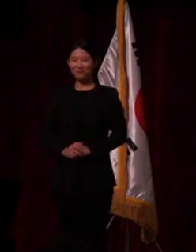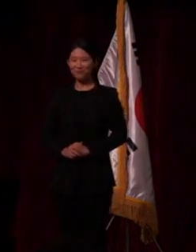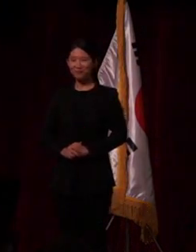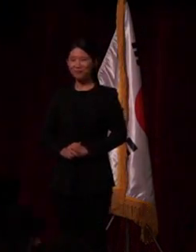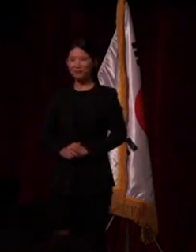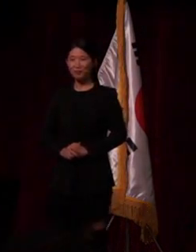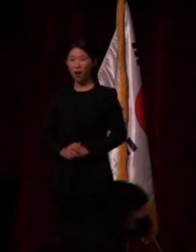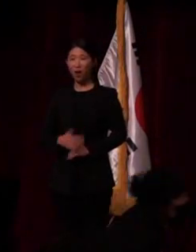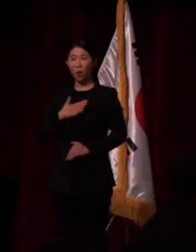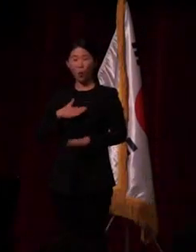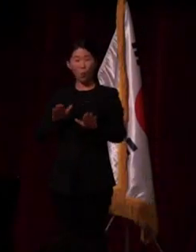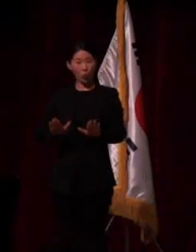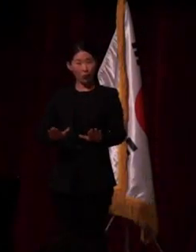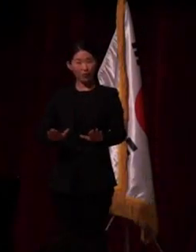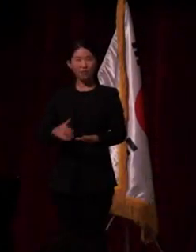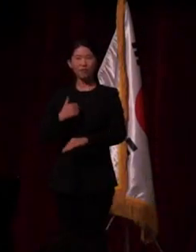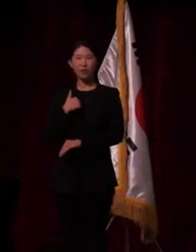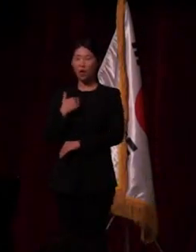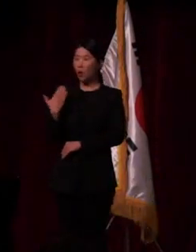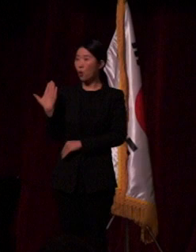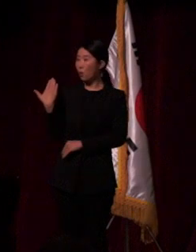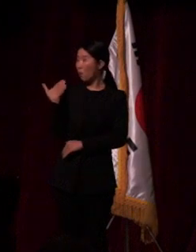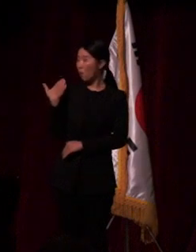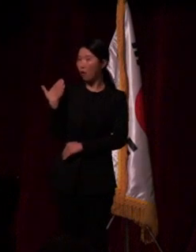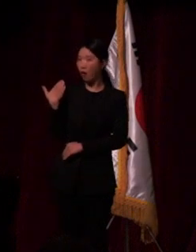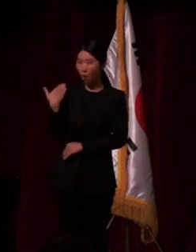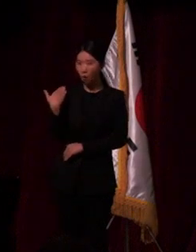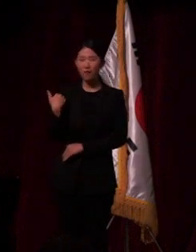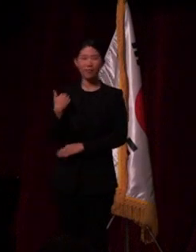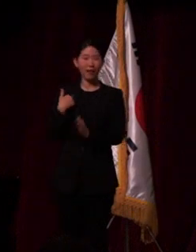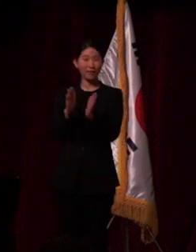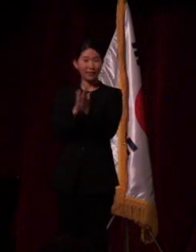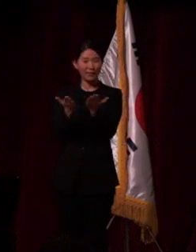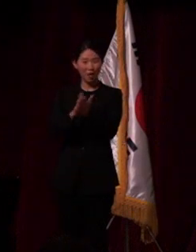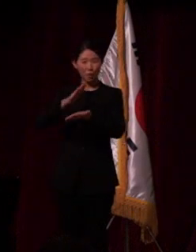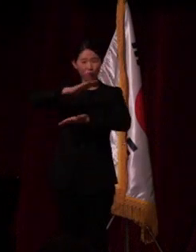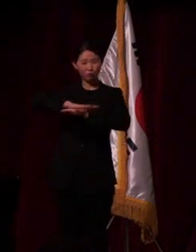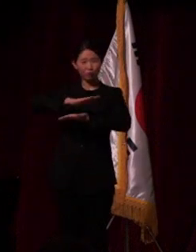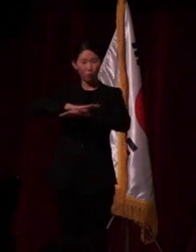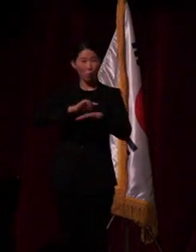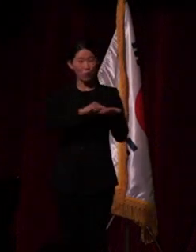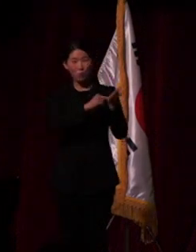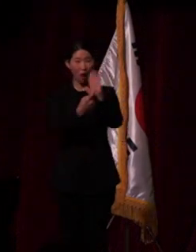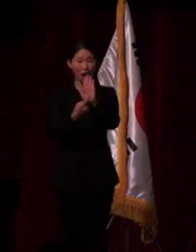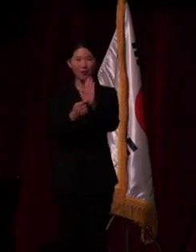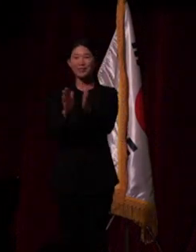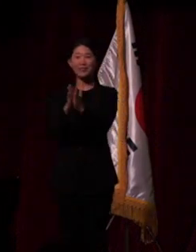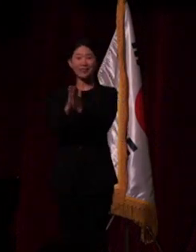저는 오늘 이 자리에서 최근 제가 출간했던 책,